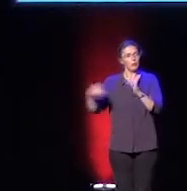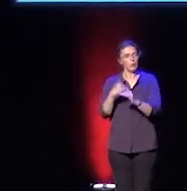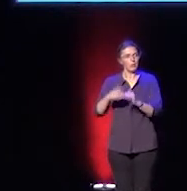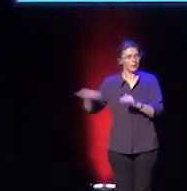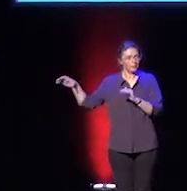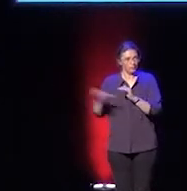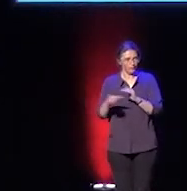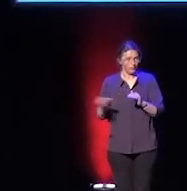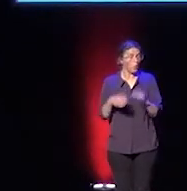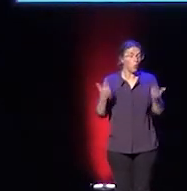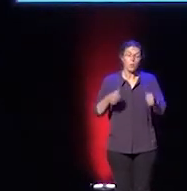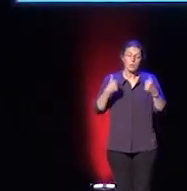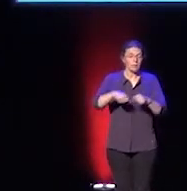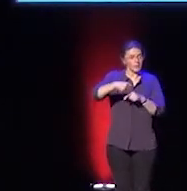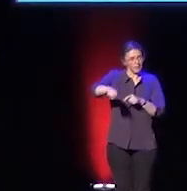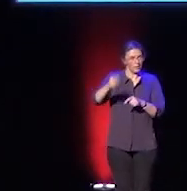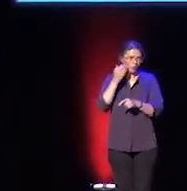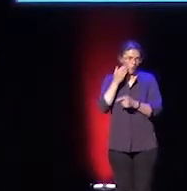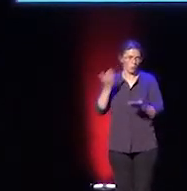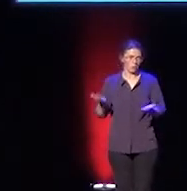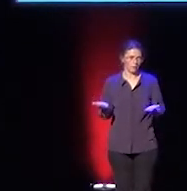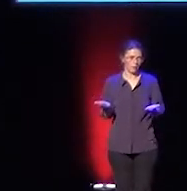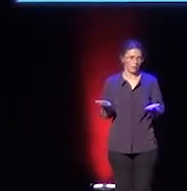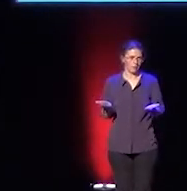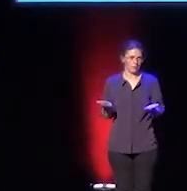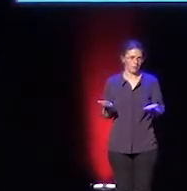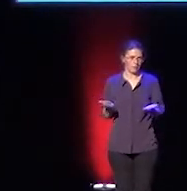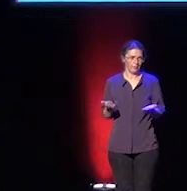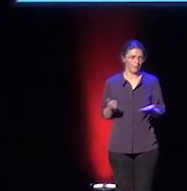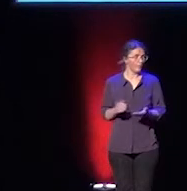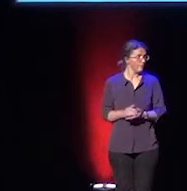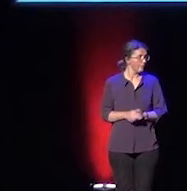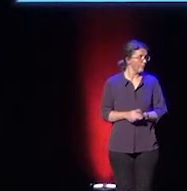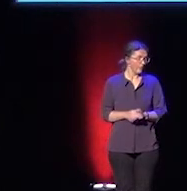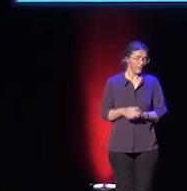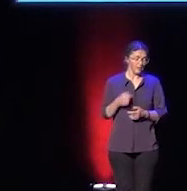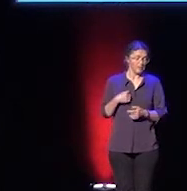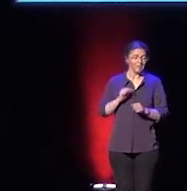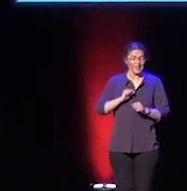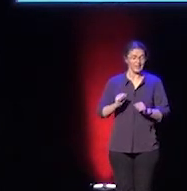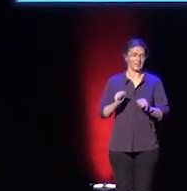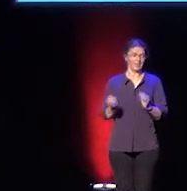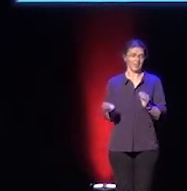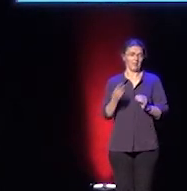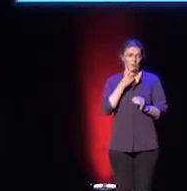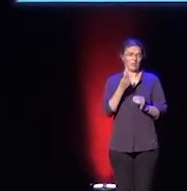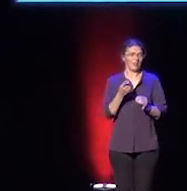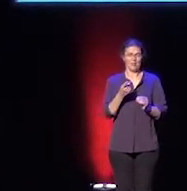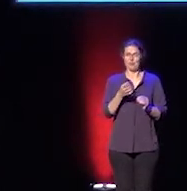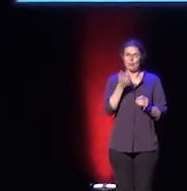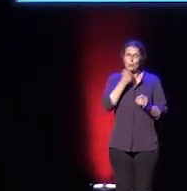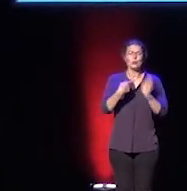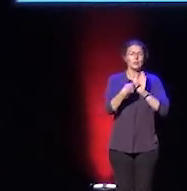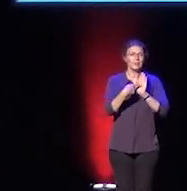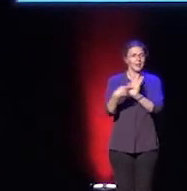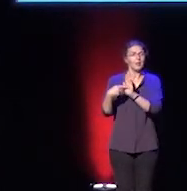durch Zwangseinweisung. Ich mache das so oder spreche das ganz bewusst an, um zu zeigen,